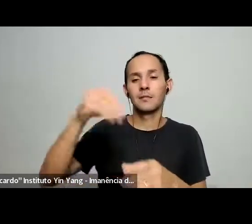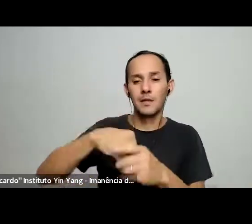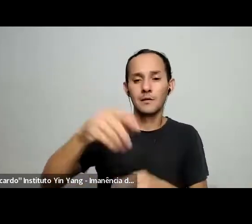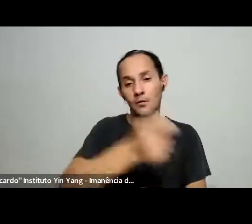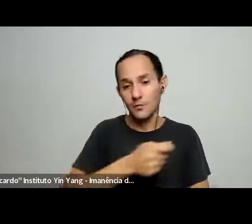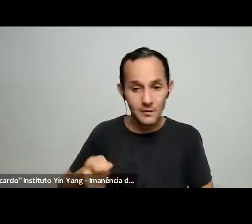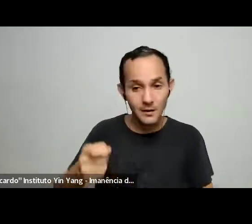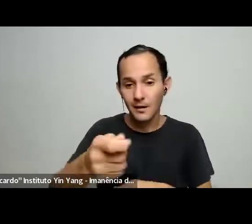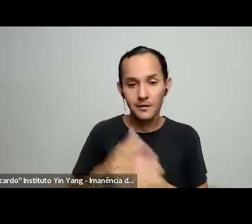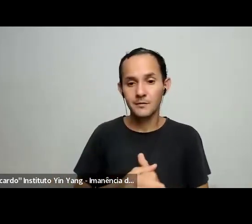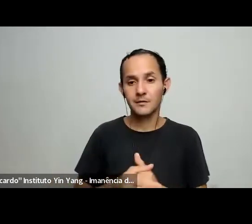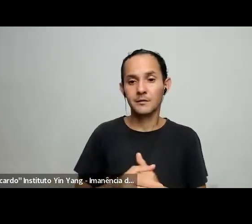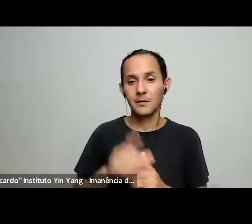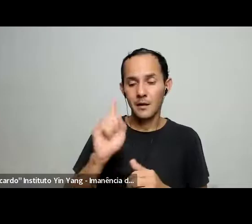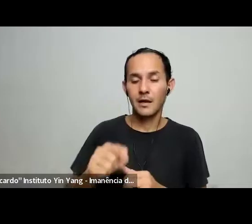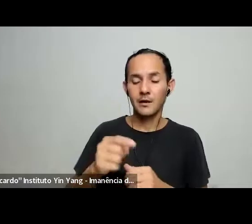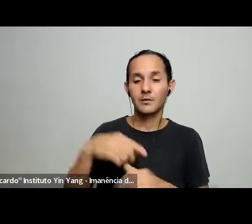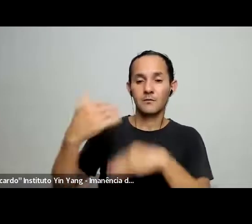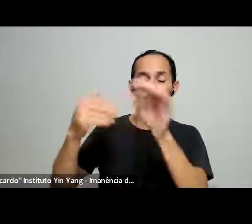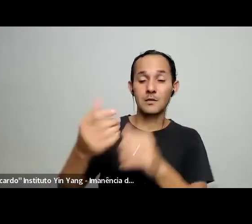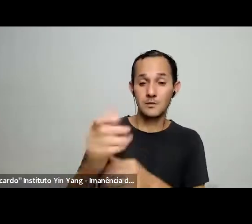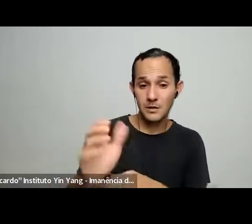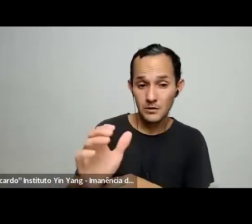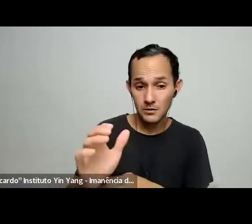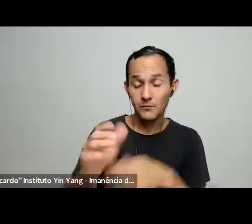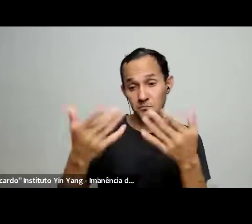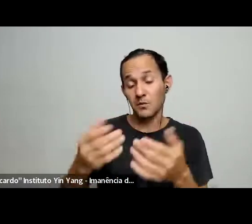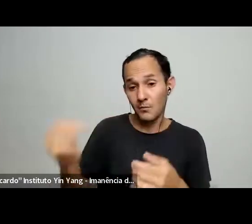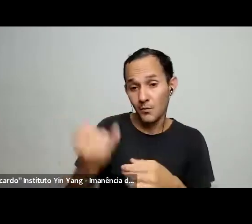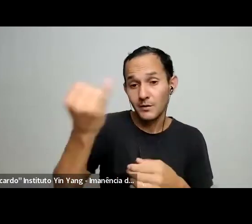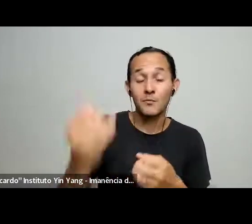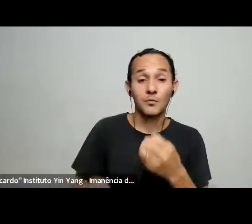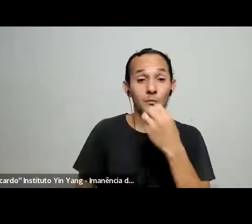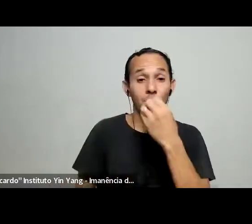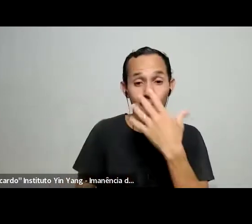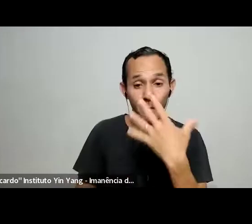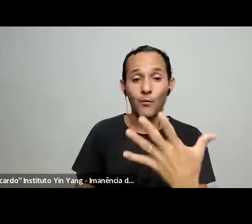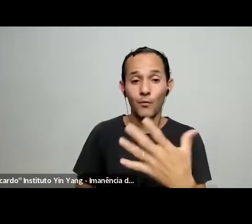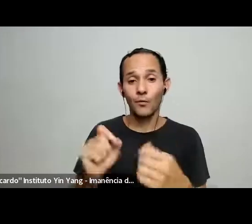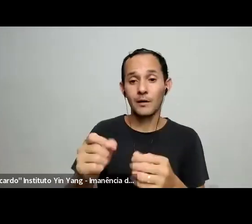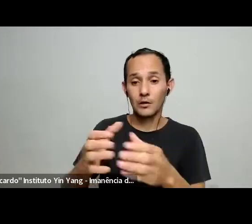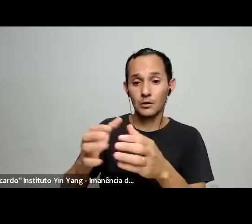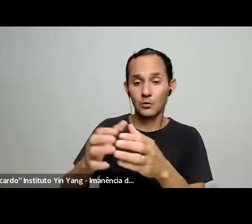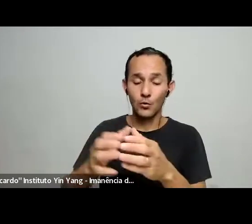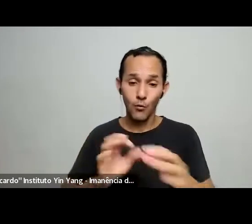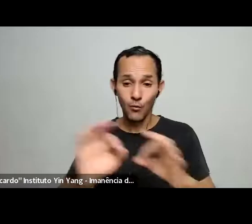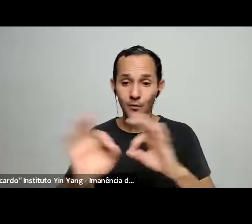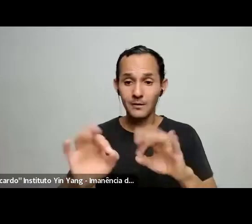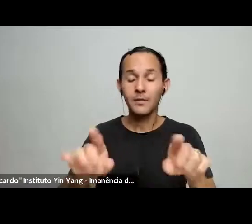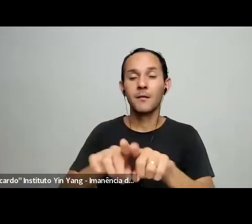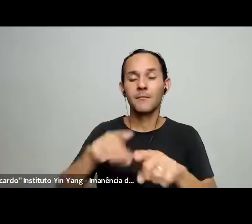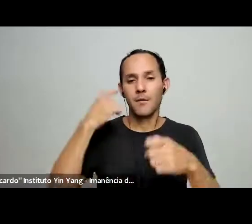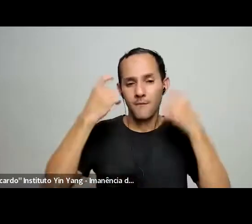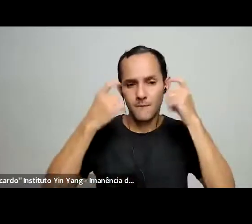como desenvolvimento científico, isso é extremamente importante. Muito bom ver esse grupo organizado e